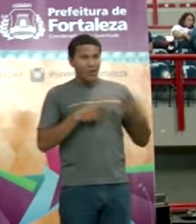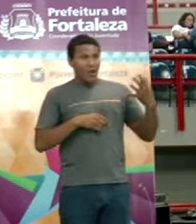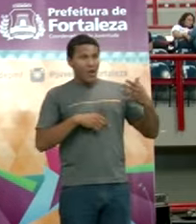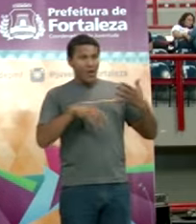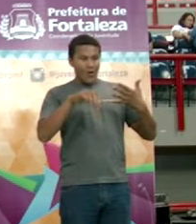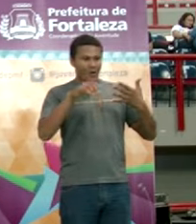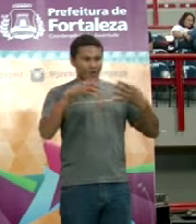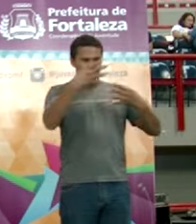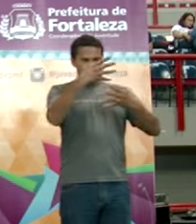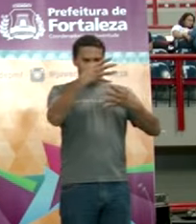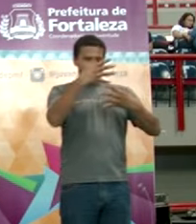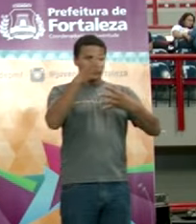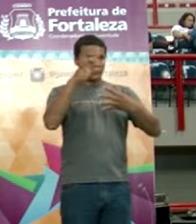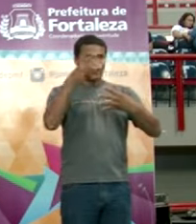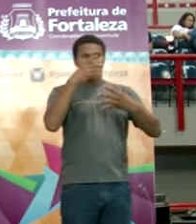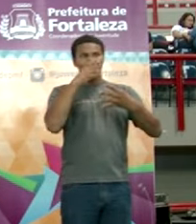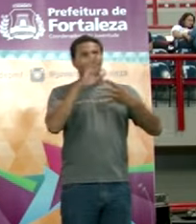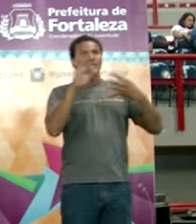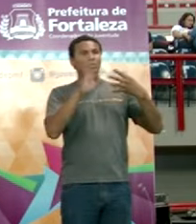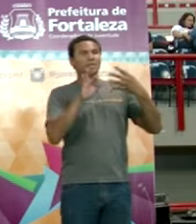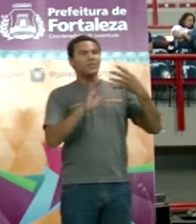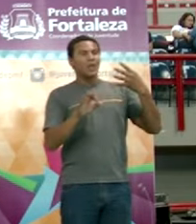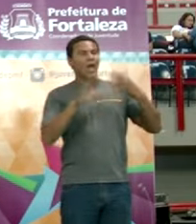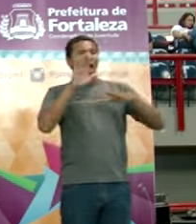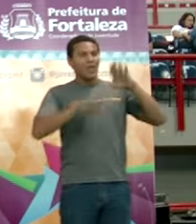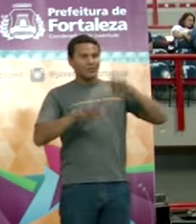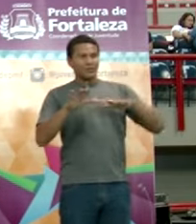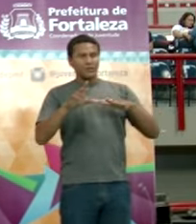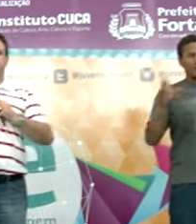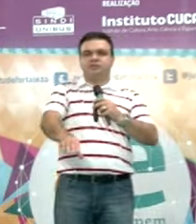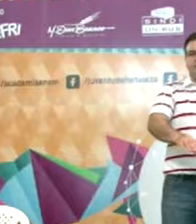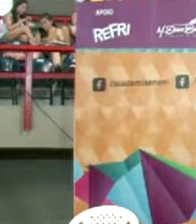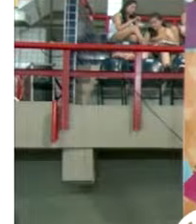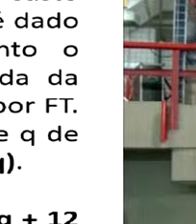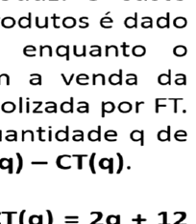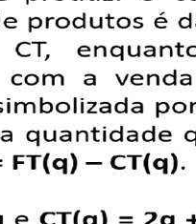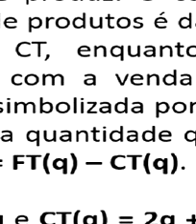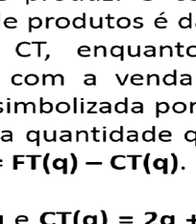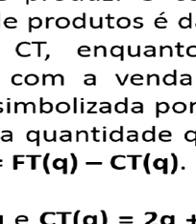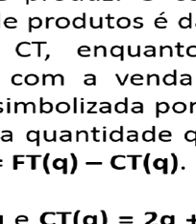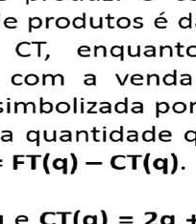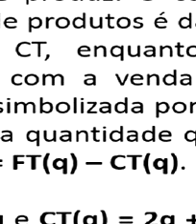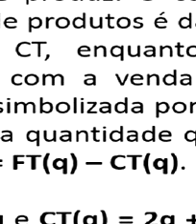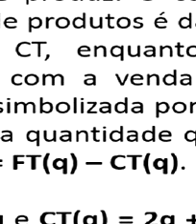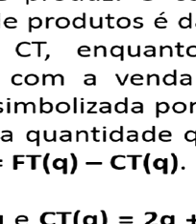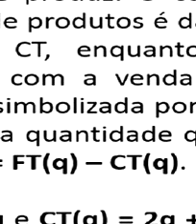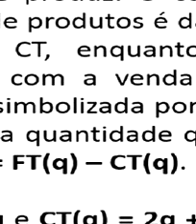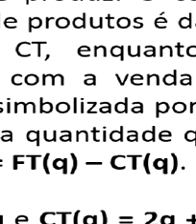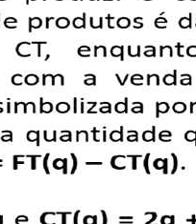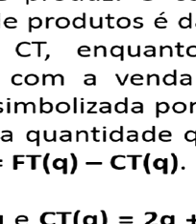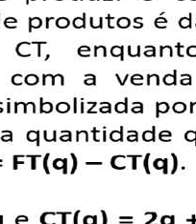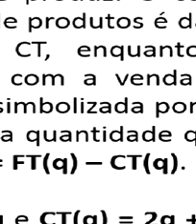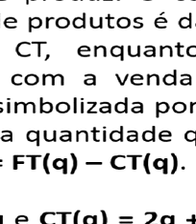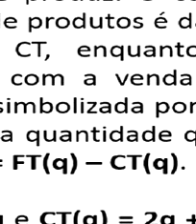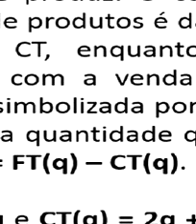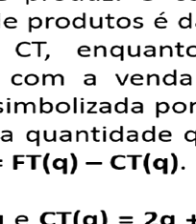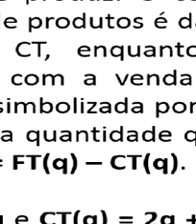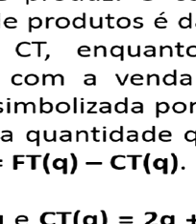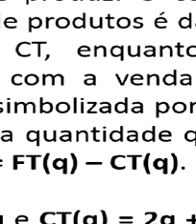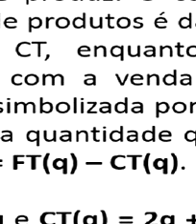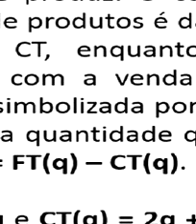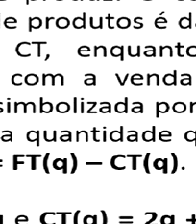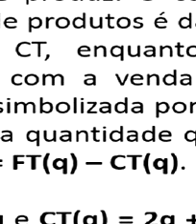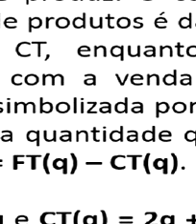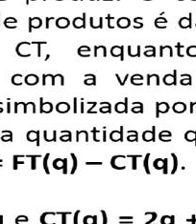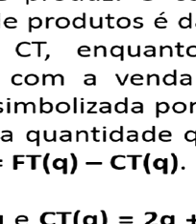escrito. O ideal era que a galera tivesse ido direto para a pergunta. Se desprezasse o texto, saberia responder do mesmo